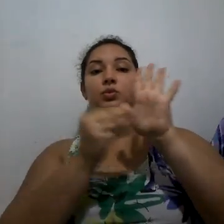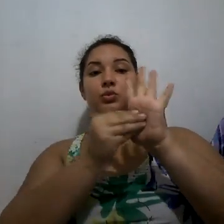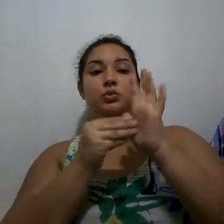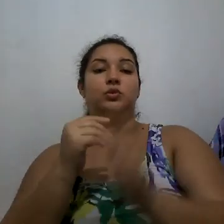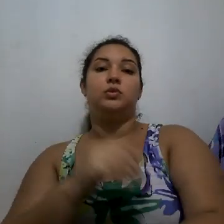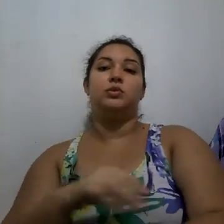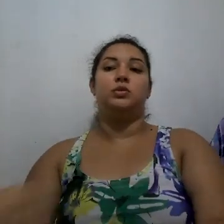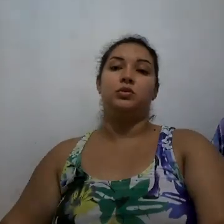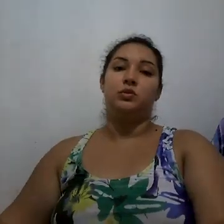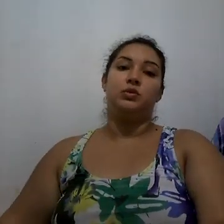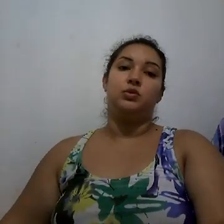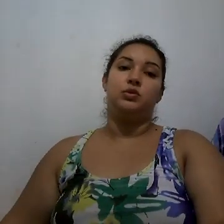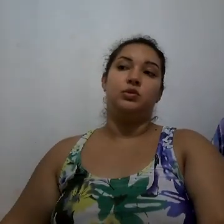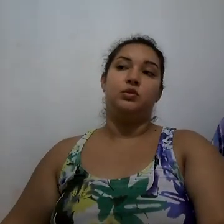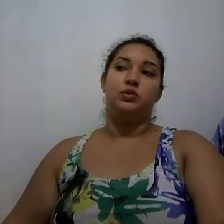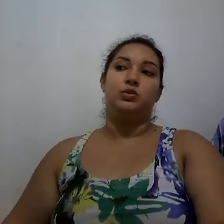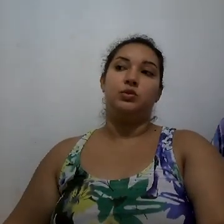e outros que eu posso omitir que no momento não vai